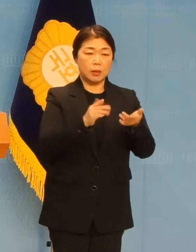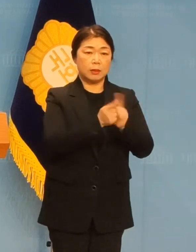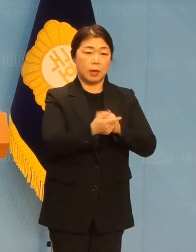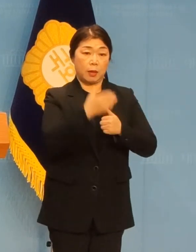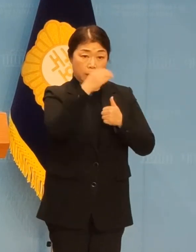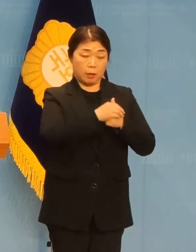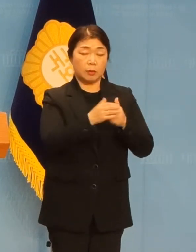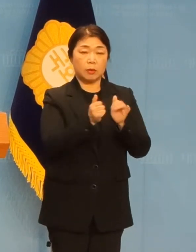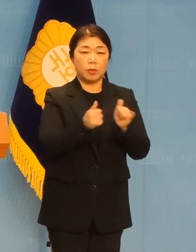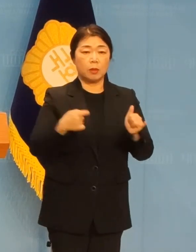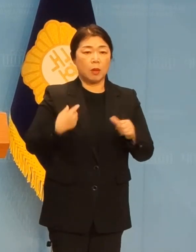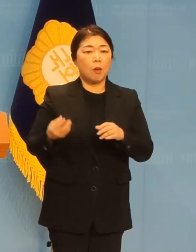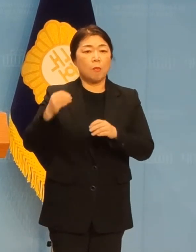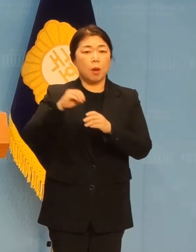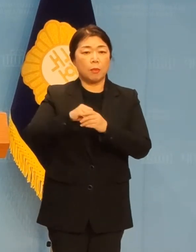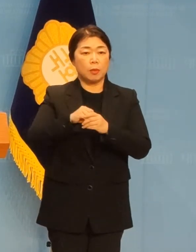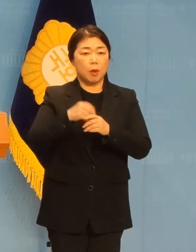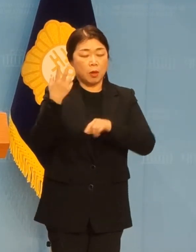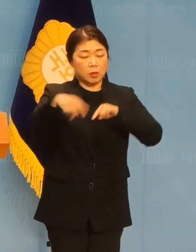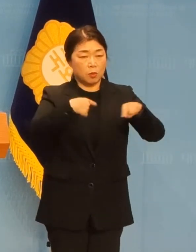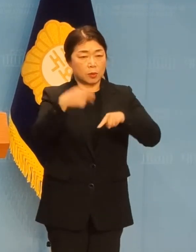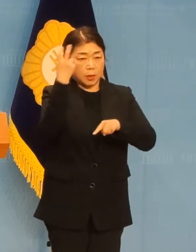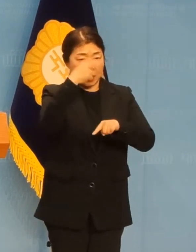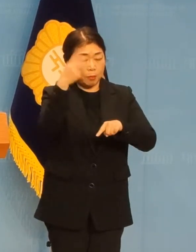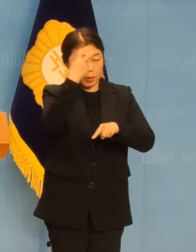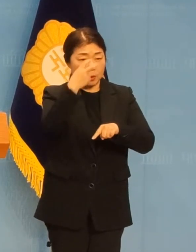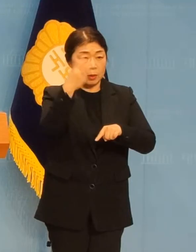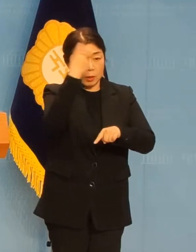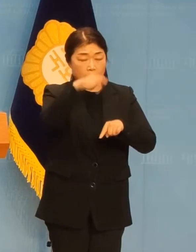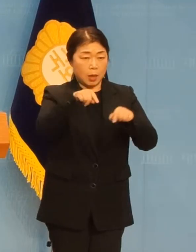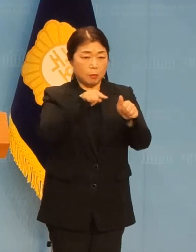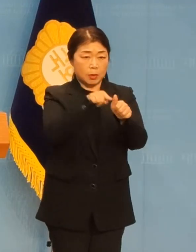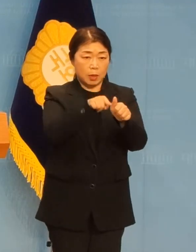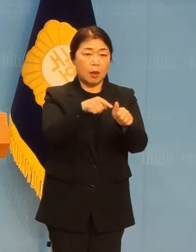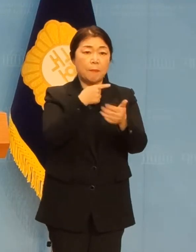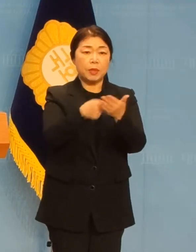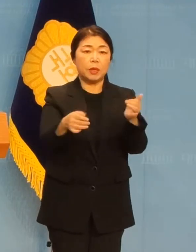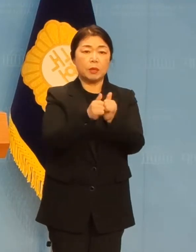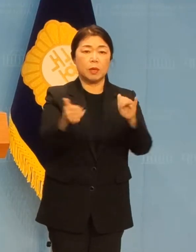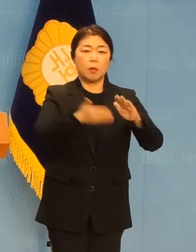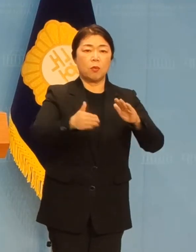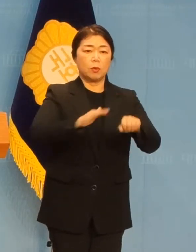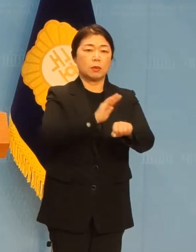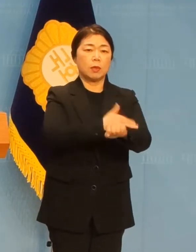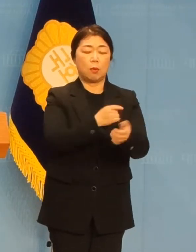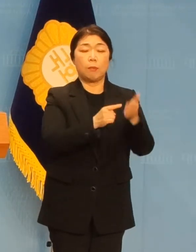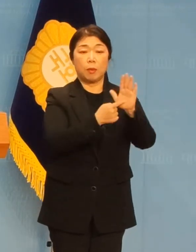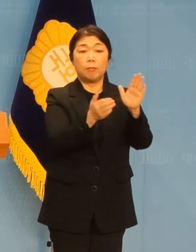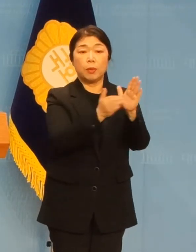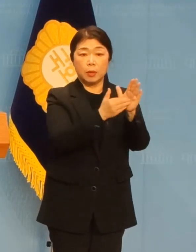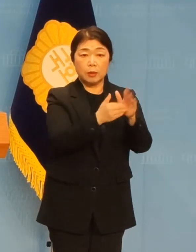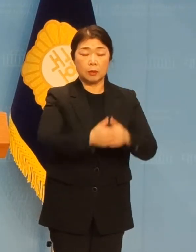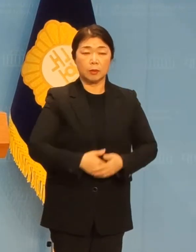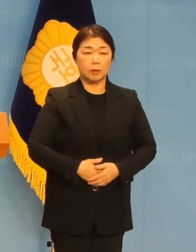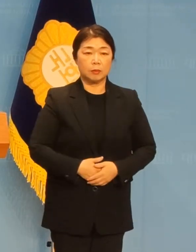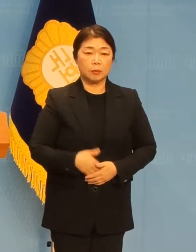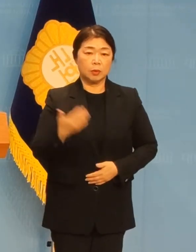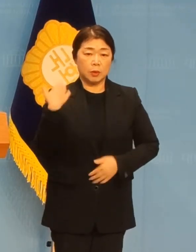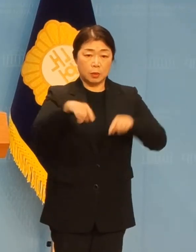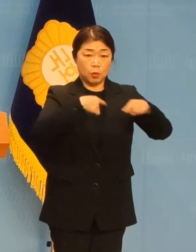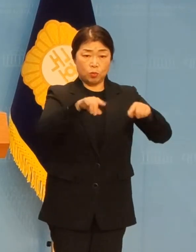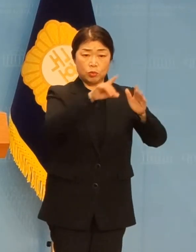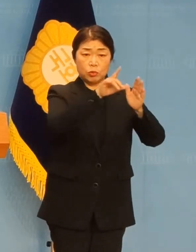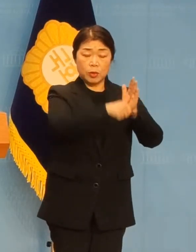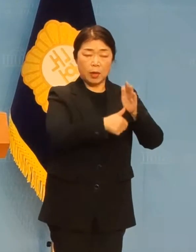포함한 정치감사 피해자들에게 공식 사과했습니다. 감사원이 뒤늦게나마 지난 정권